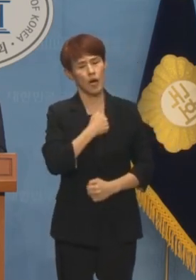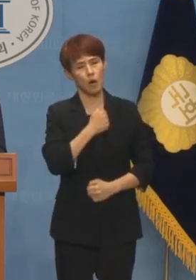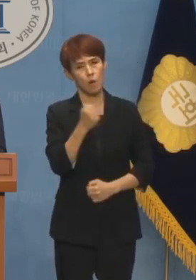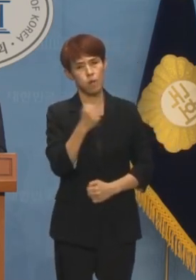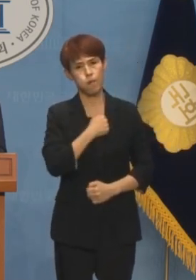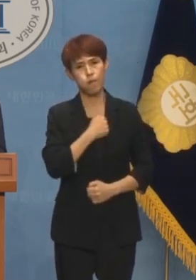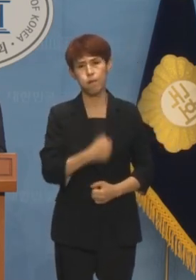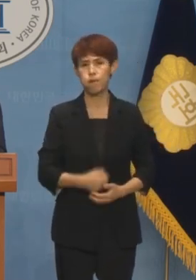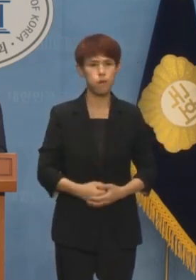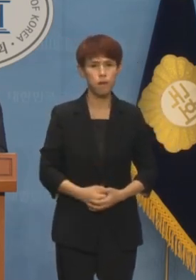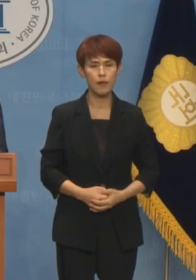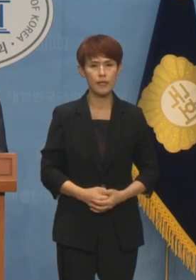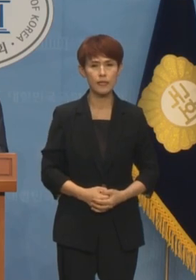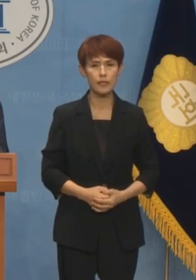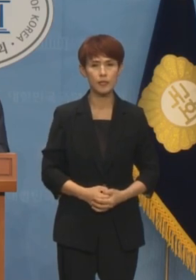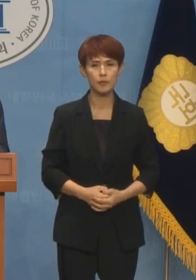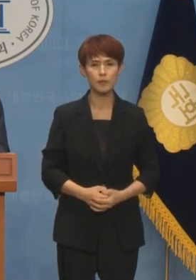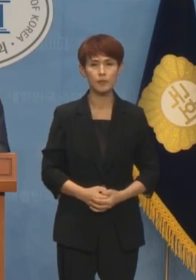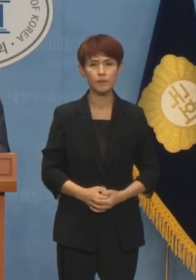흘러나오고 있습니다.